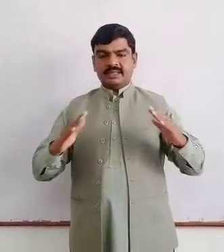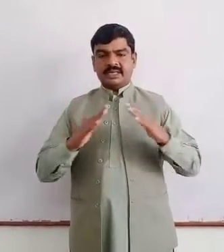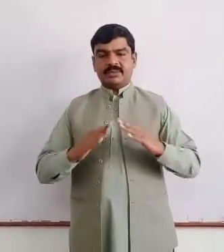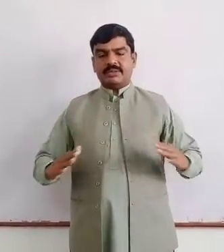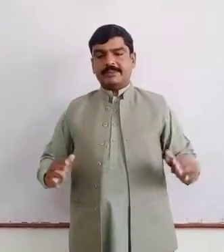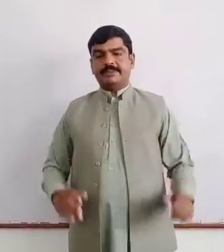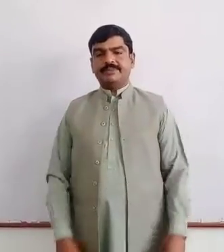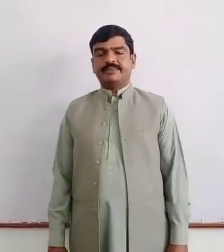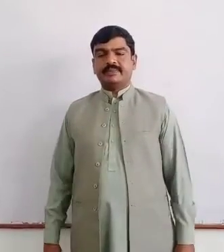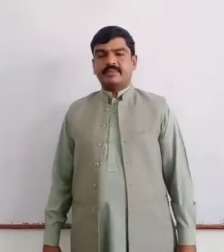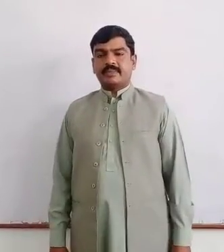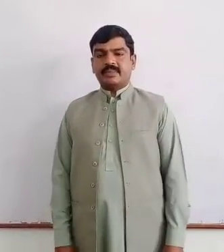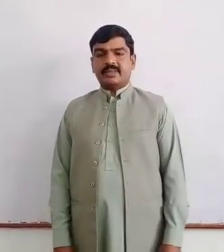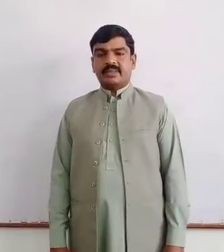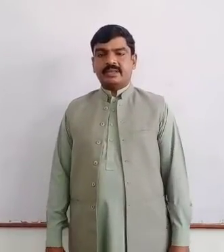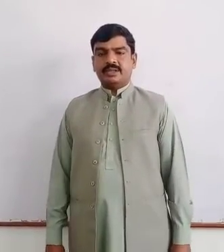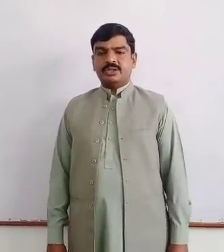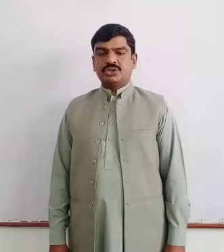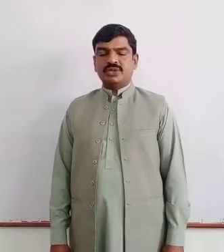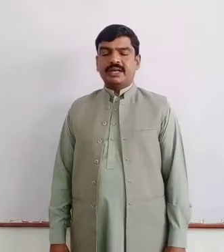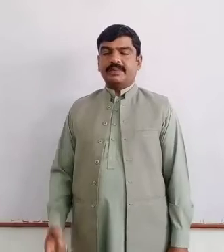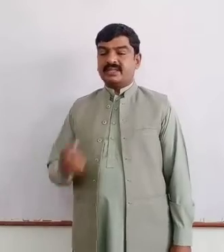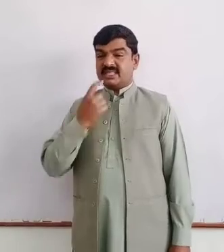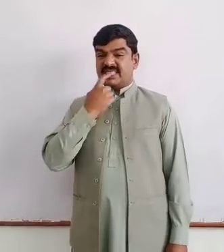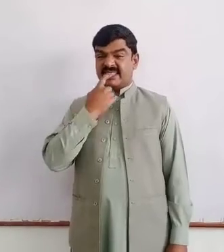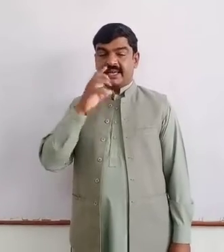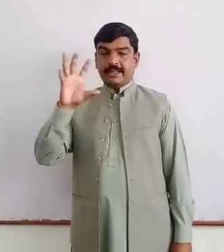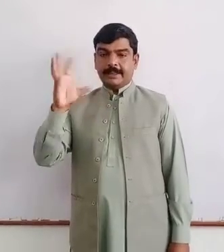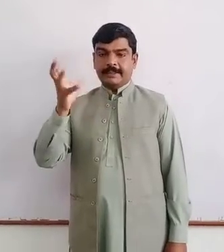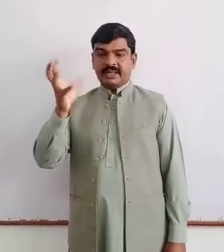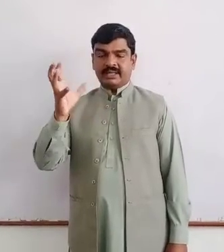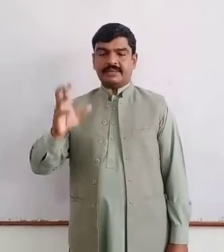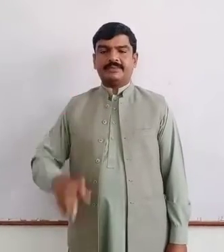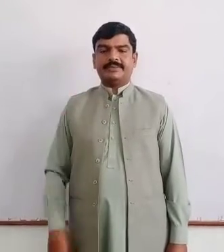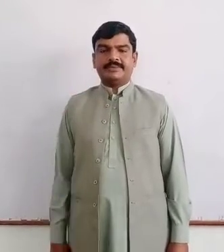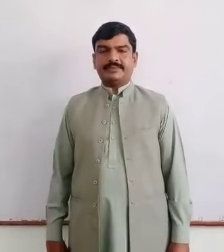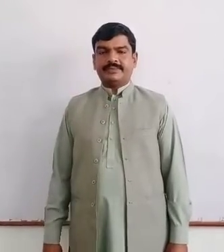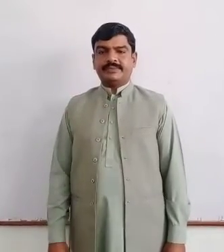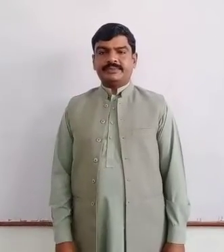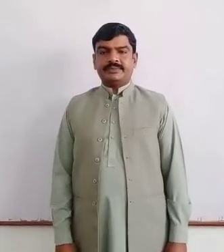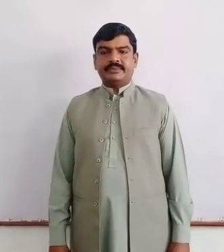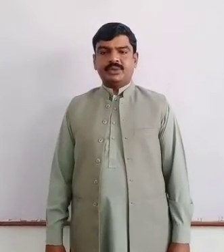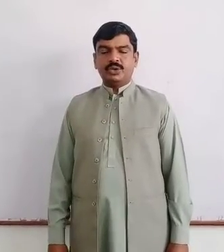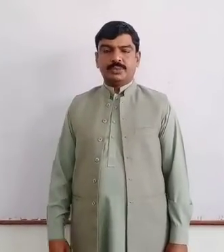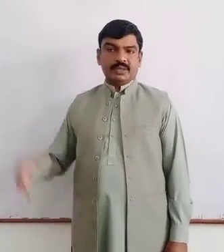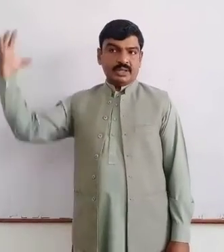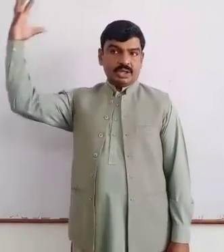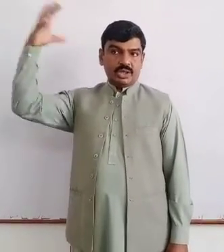साइज के होते हैं। चूने का पत्थर। चूने का पत्थर सफेद पत्थर। धूप। धूप